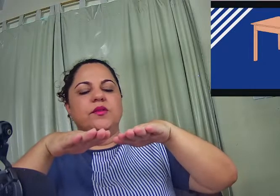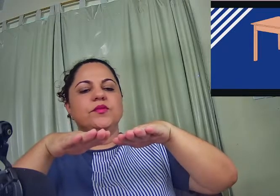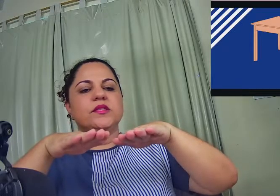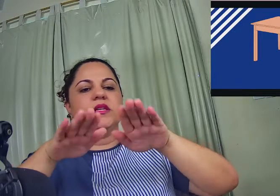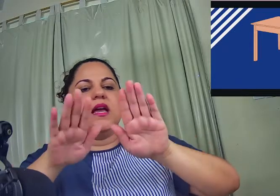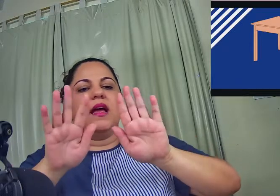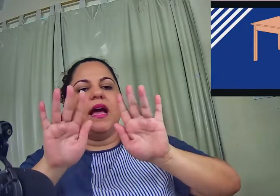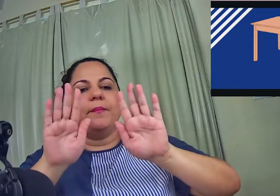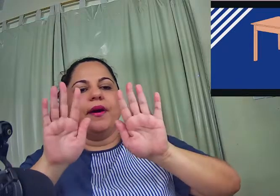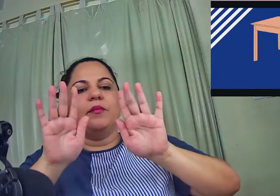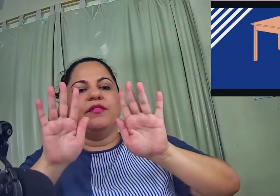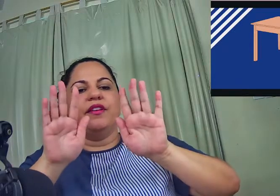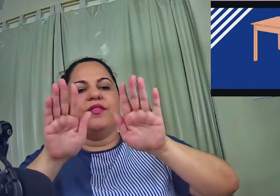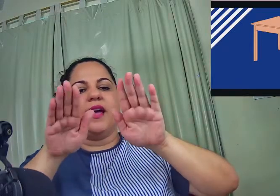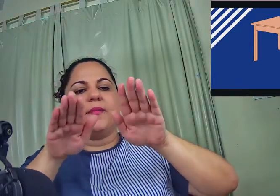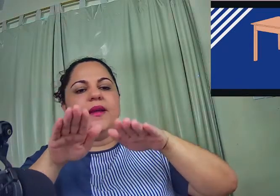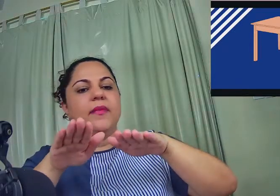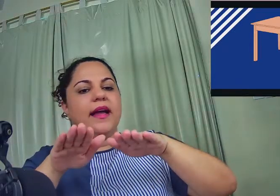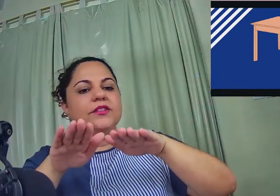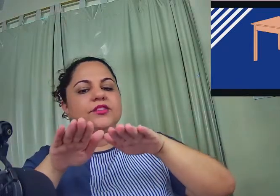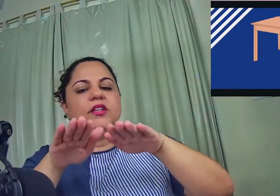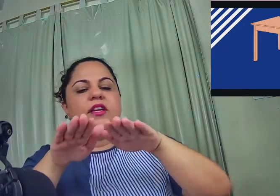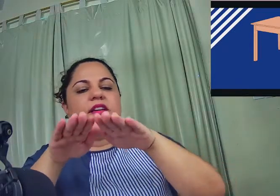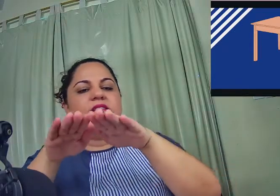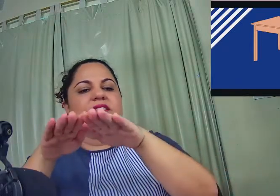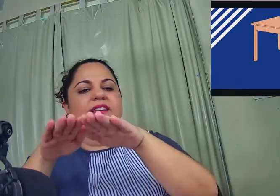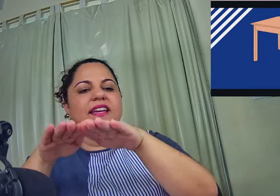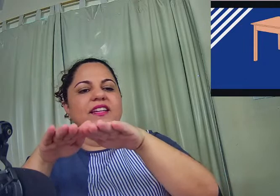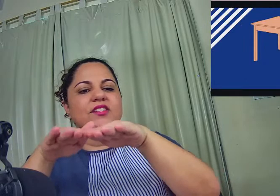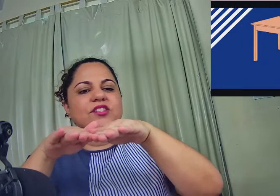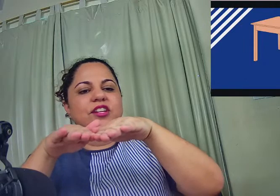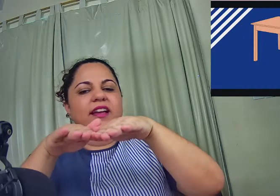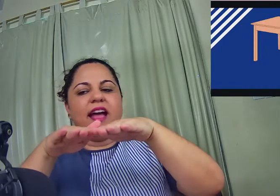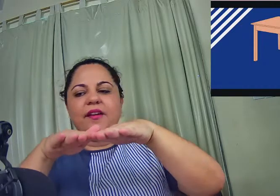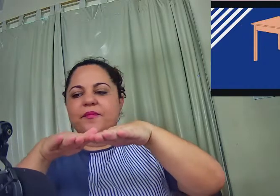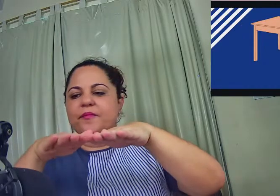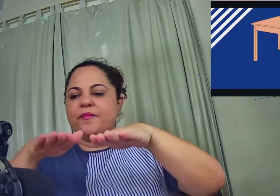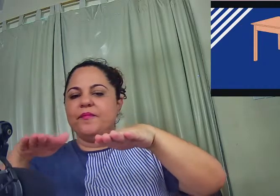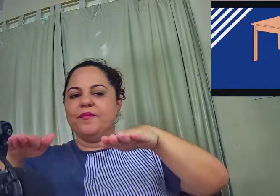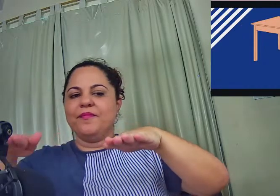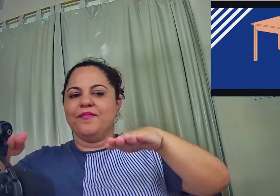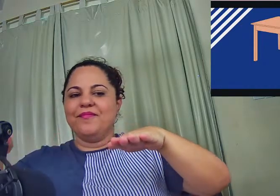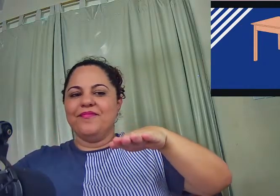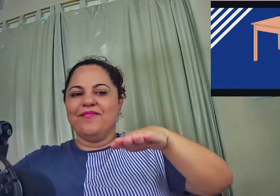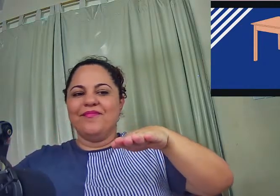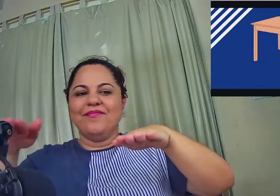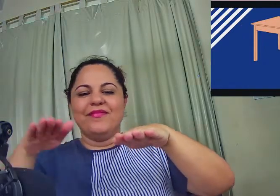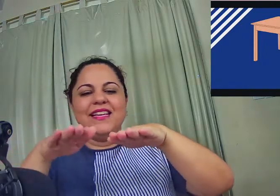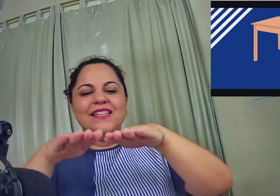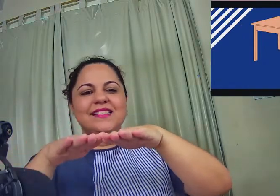mãos, a palma vai ficar para baixo e você vai esticar e